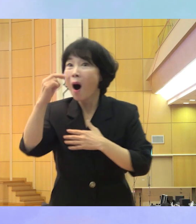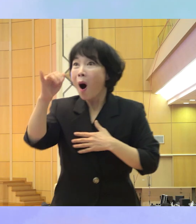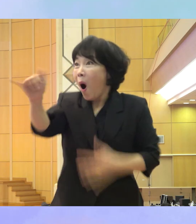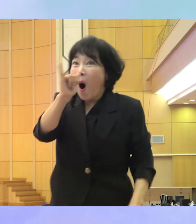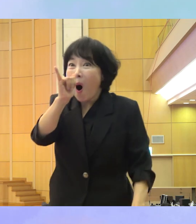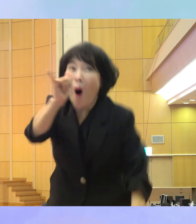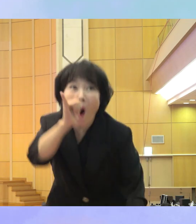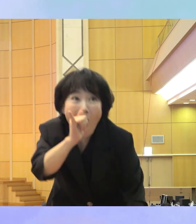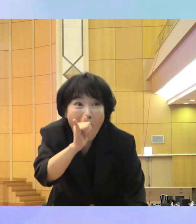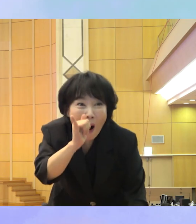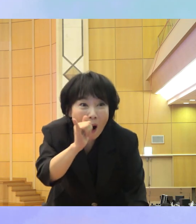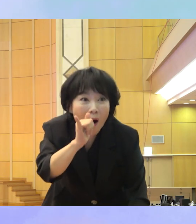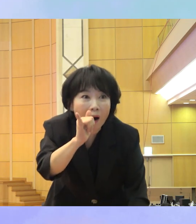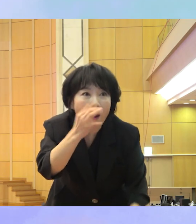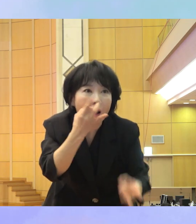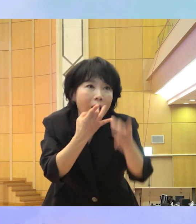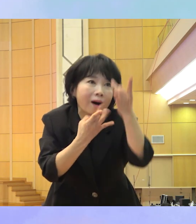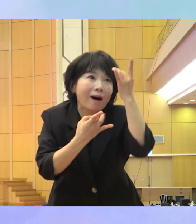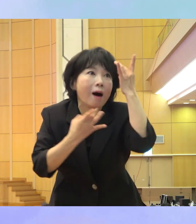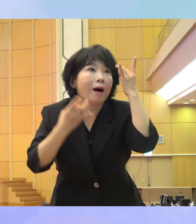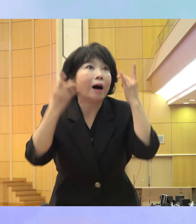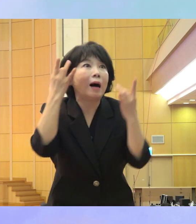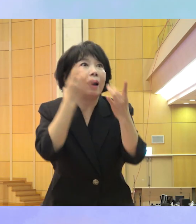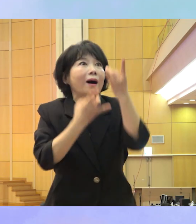좋아서 베드로가